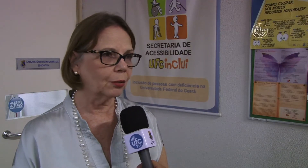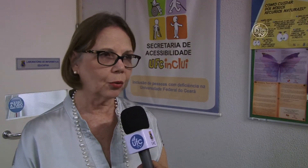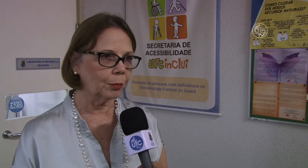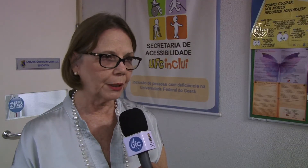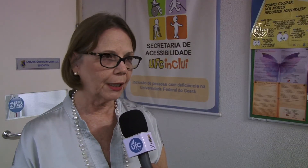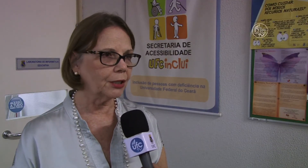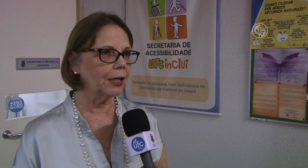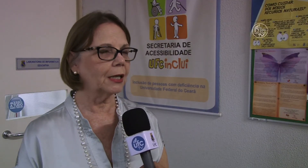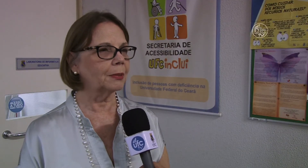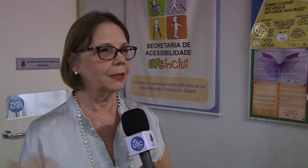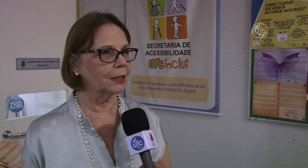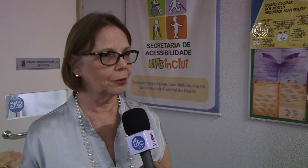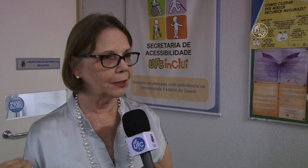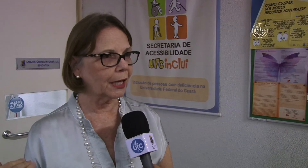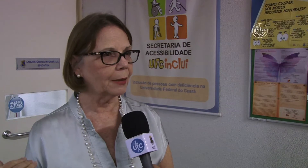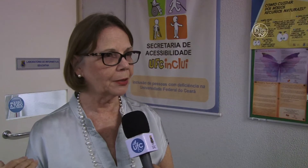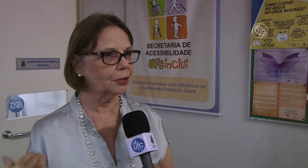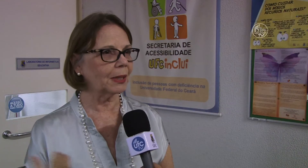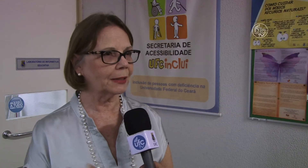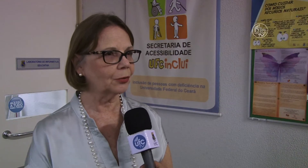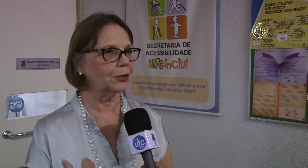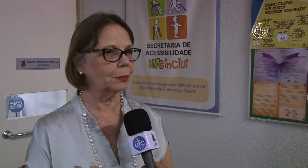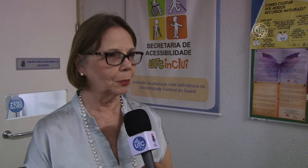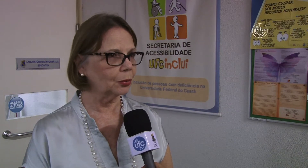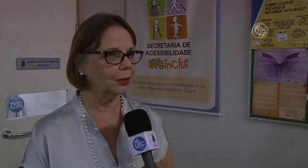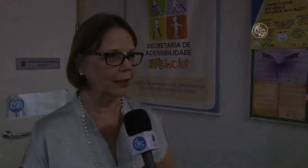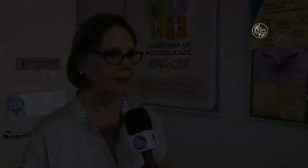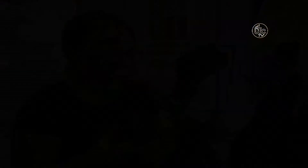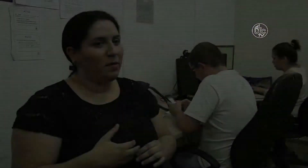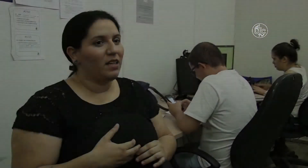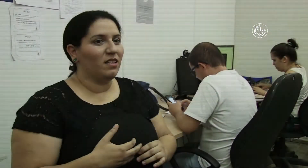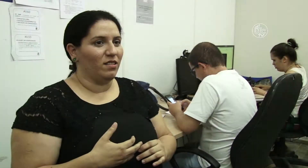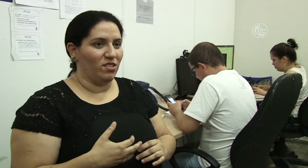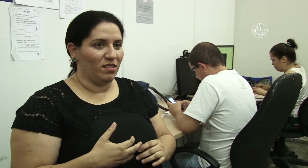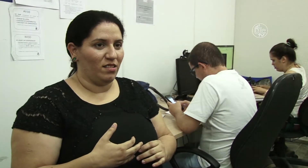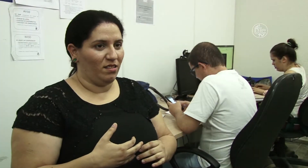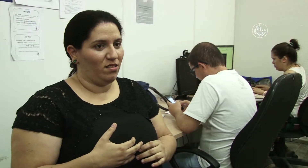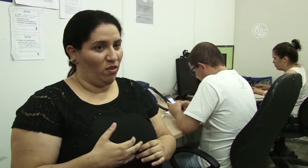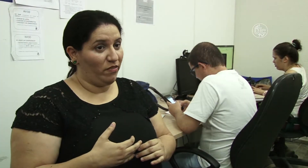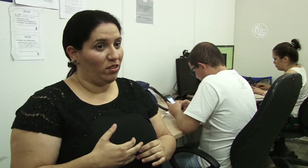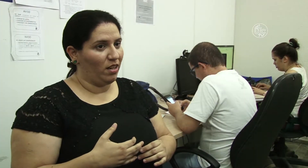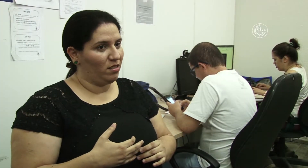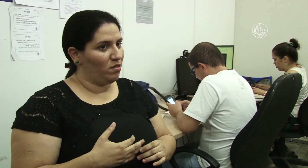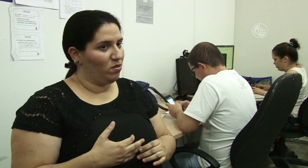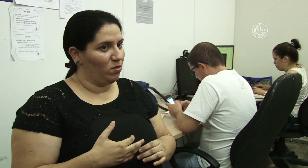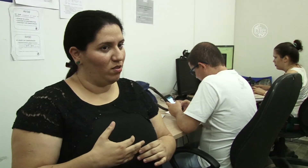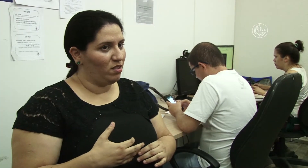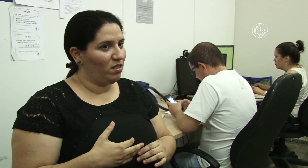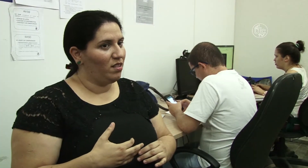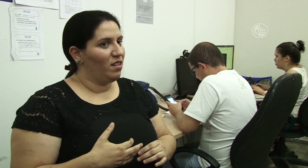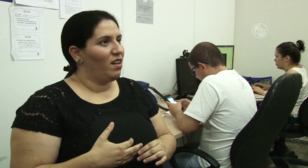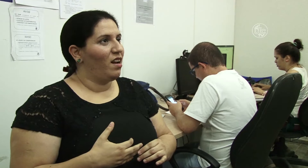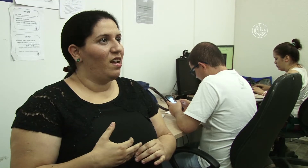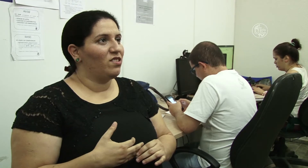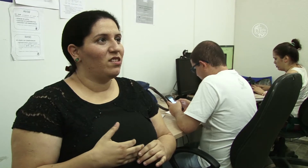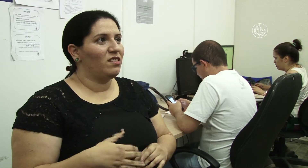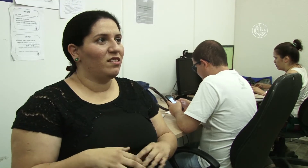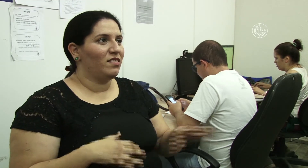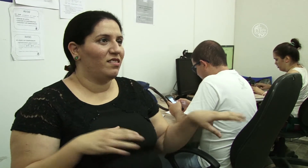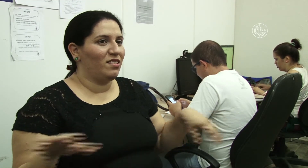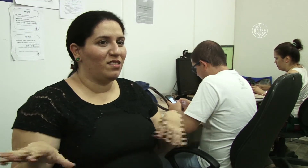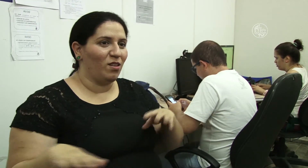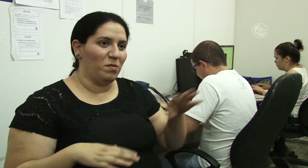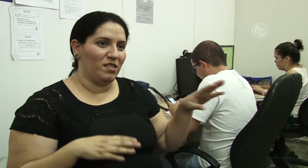ouvinte que não compreende, ele precisa do intérprete para traduzir para o português. A Mariana foi a primeira servidora aprovada em